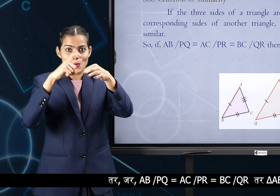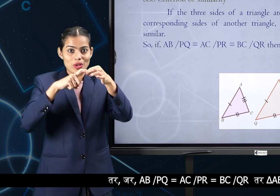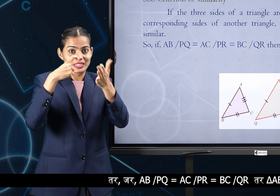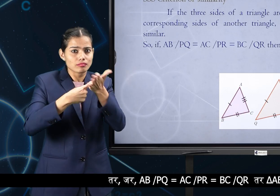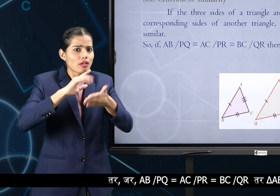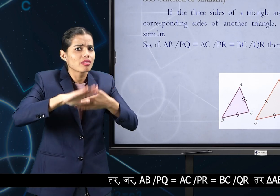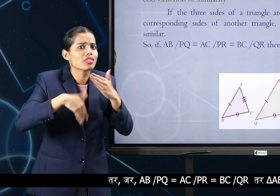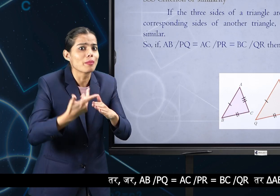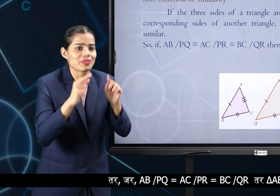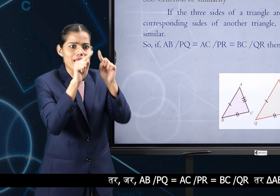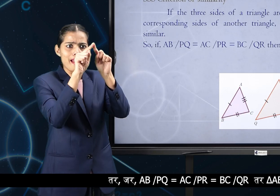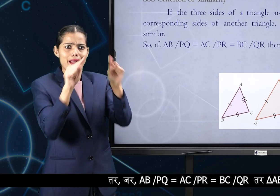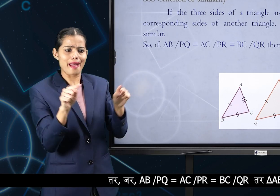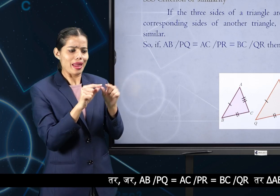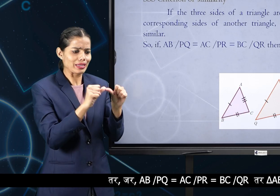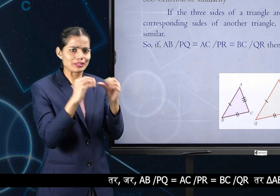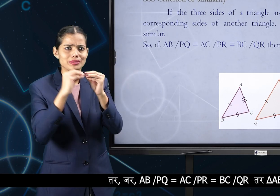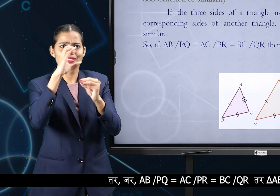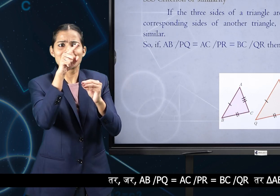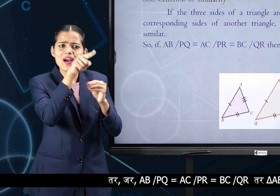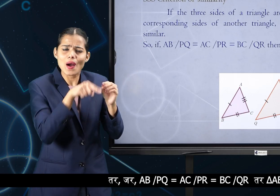ट्रायंगल ABC कॉन्ग्रुएंट ट्रायंगल PQR.